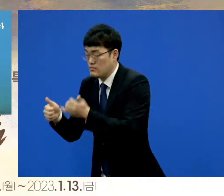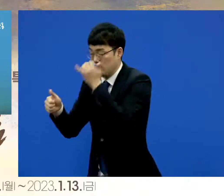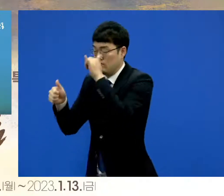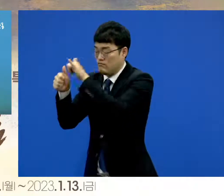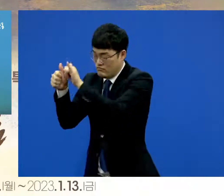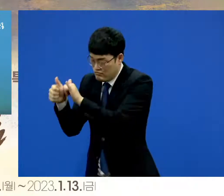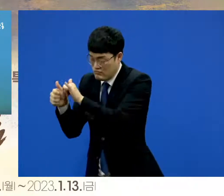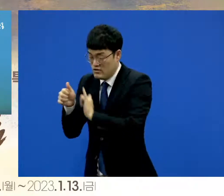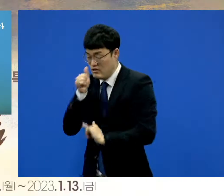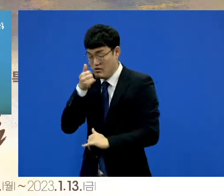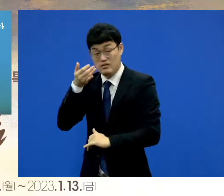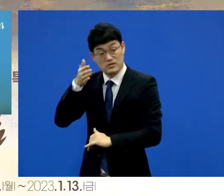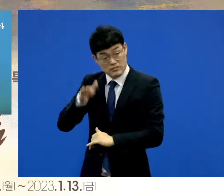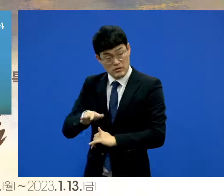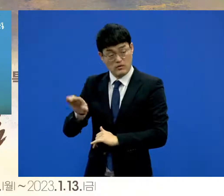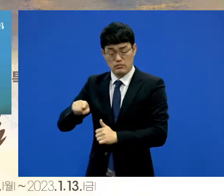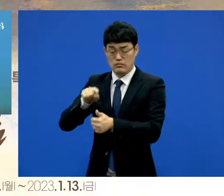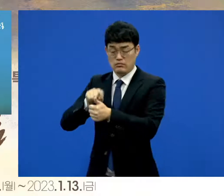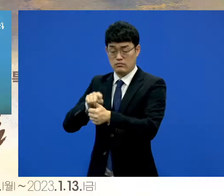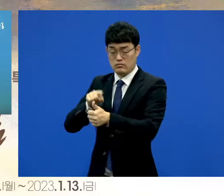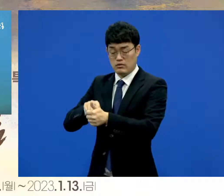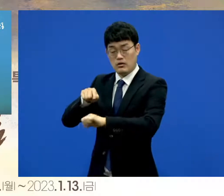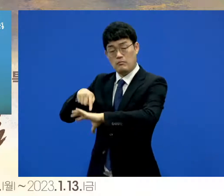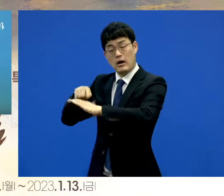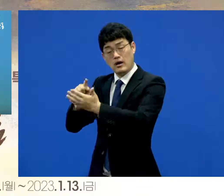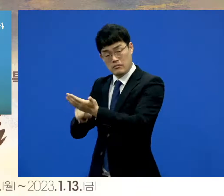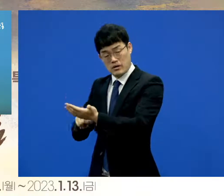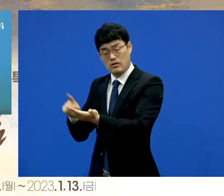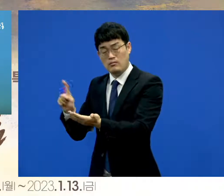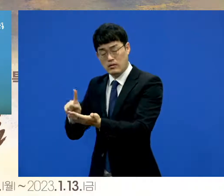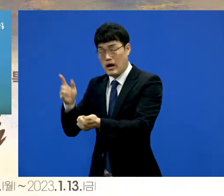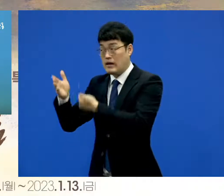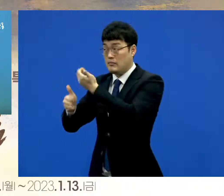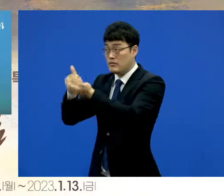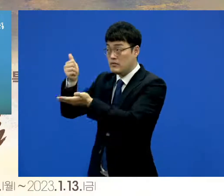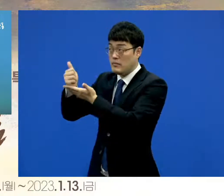아버지를 돕는 게 아니라 자기 일을 하고 있는 거예요.